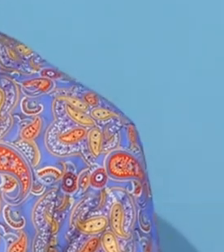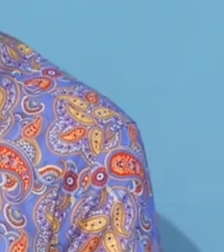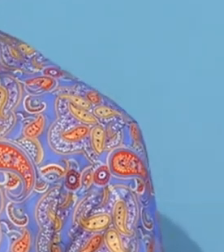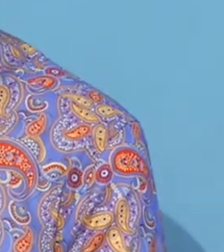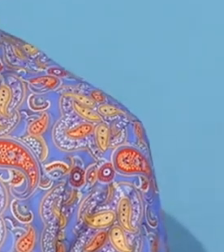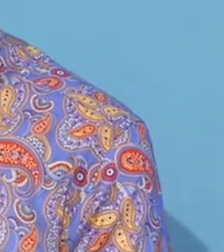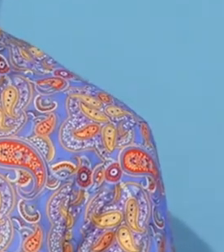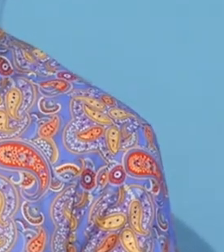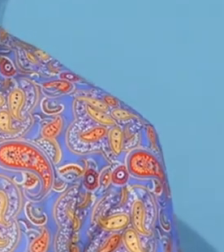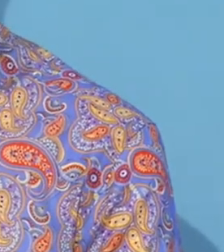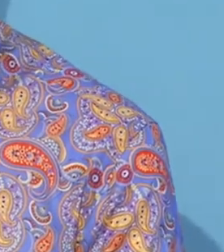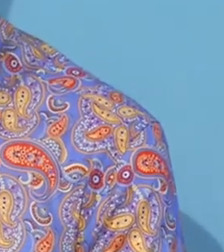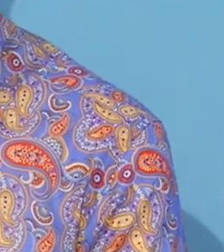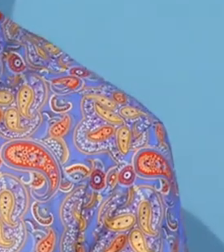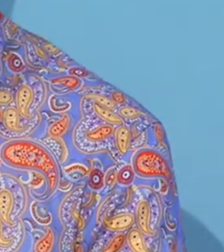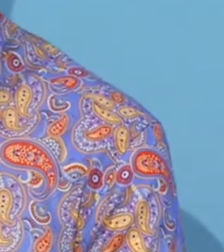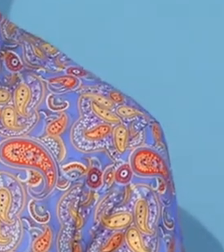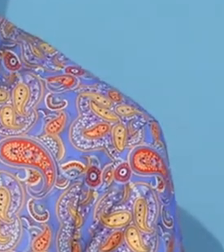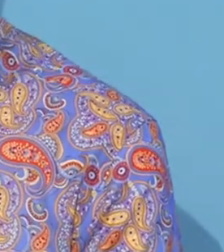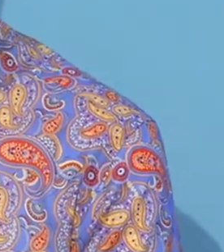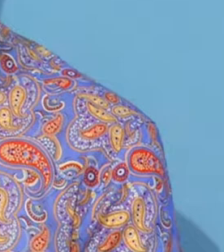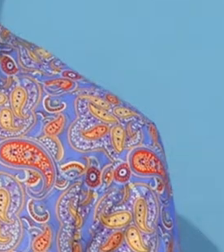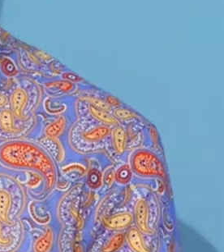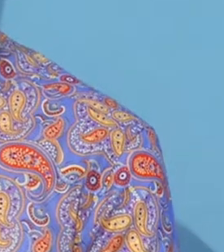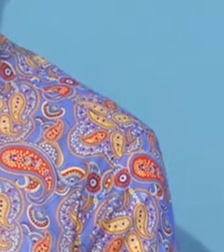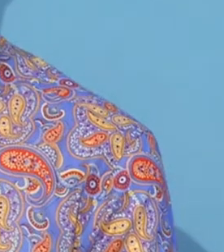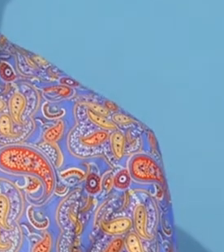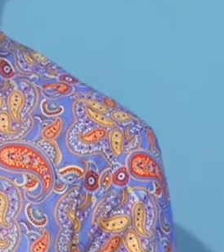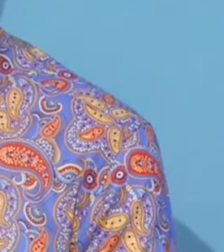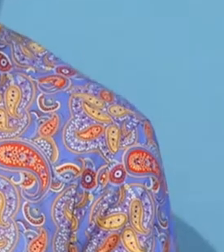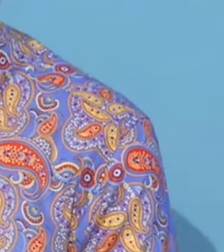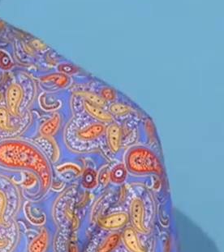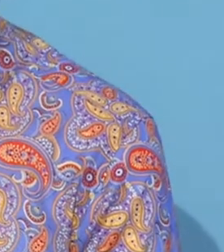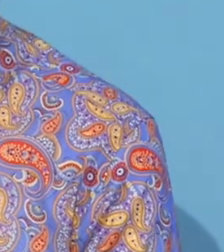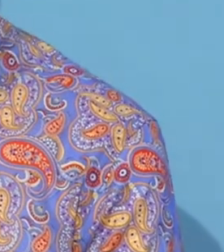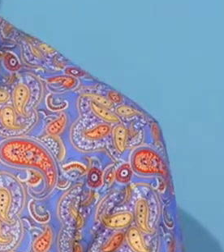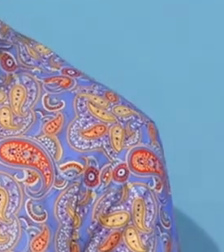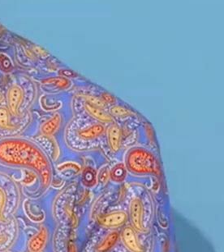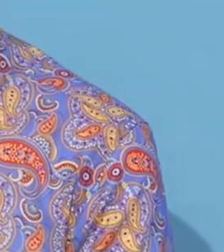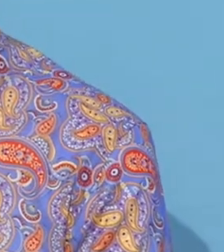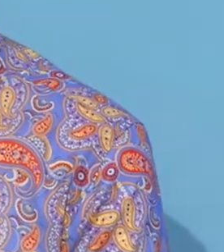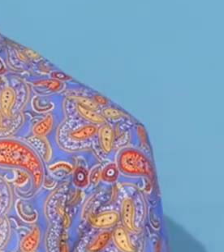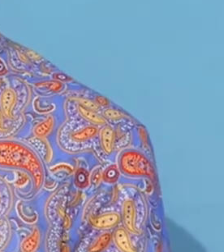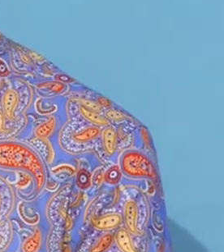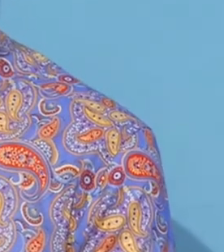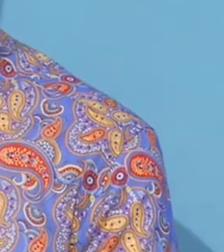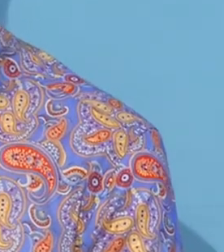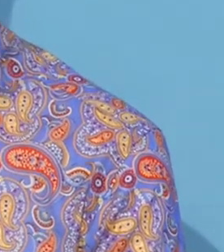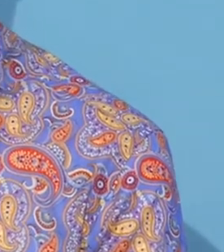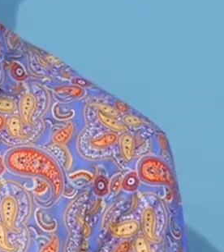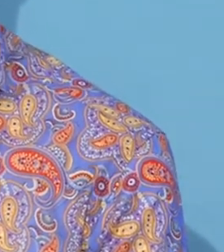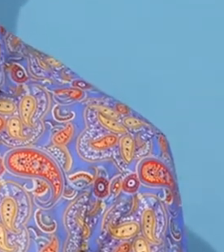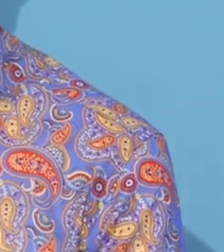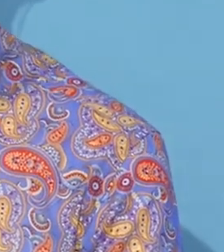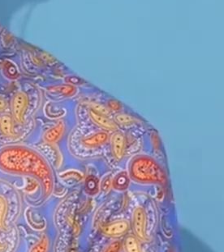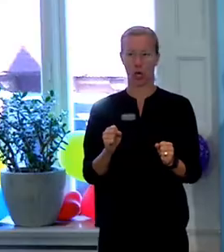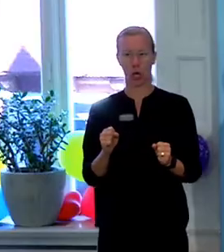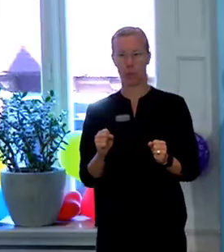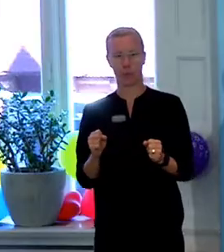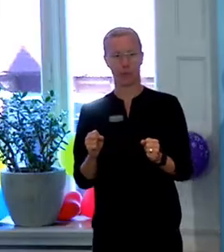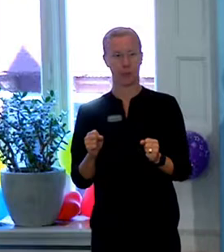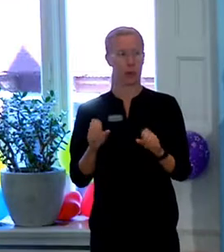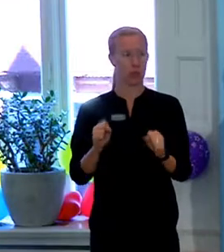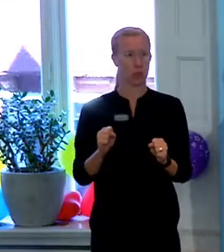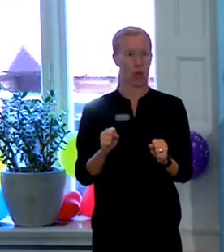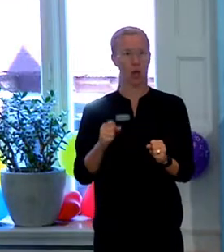få till sig att det är så i vårt samhälle. Men jag är inte på något sätt så att jag inte tycker att man ska